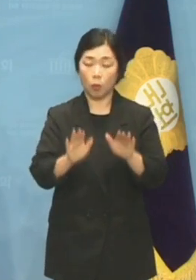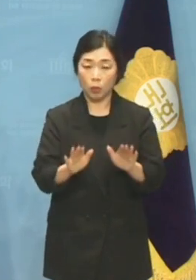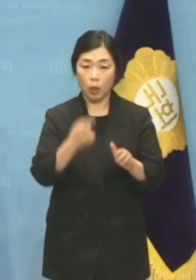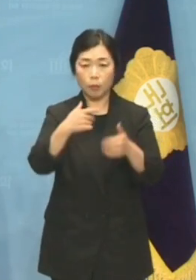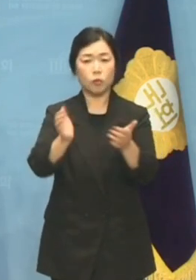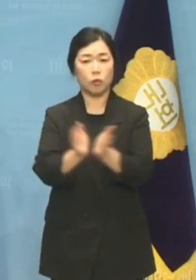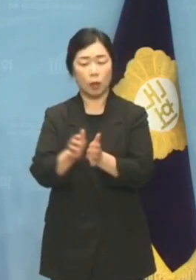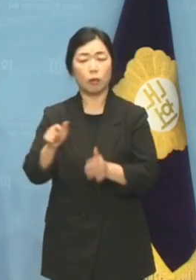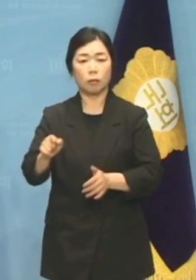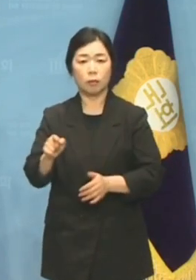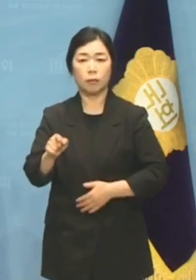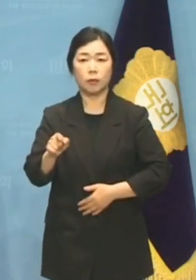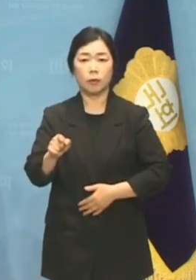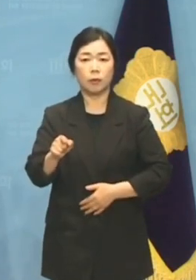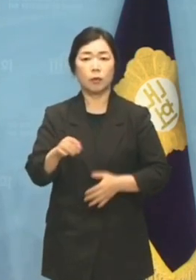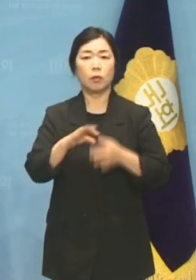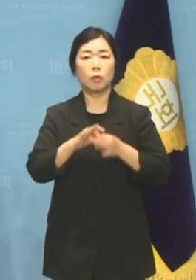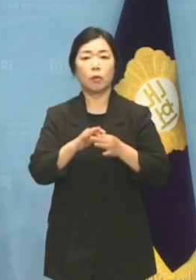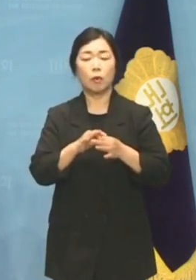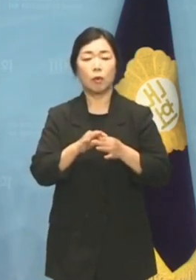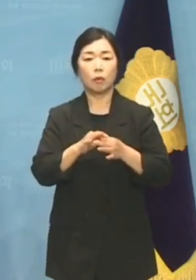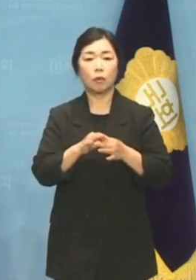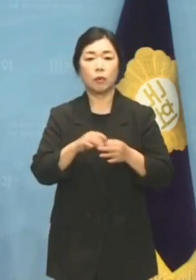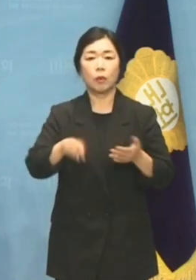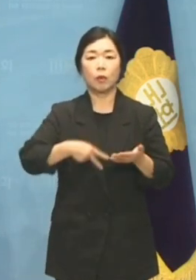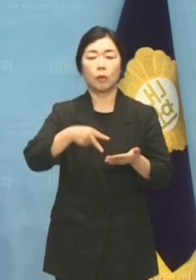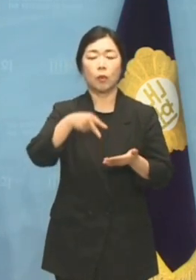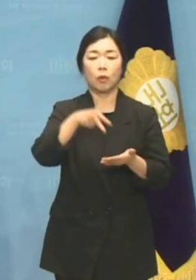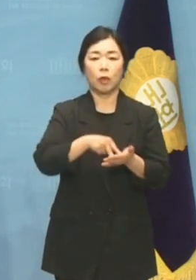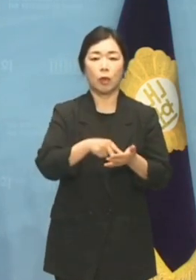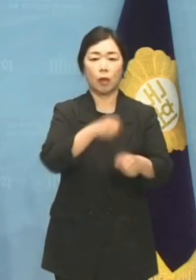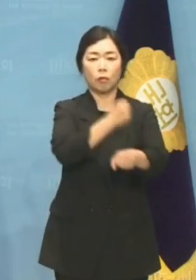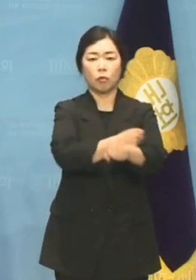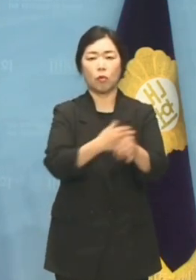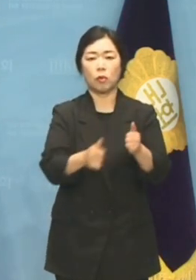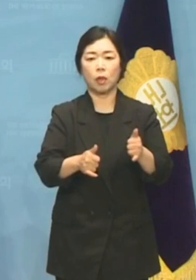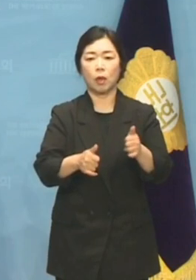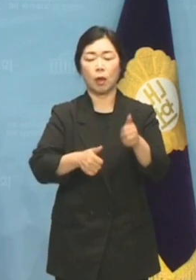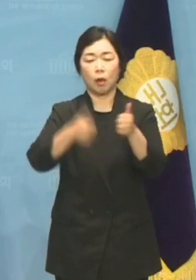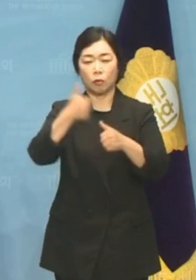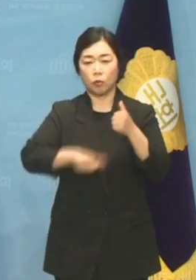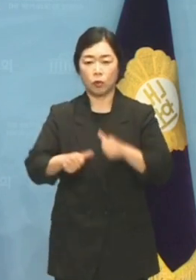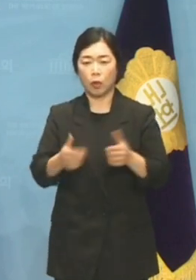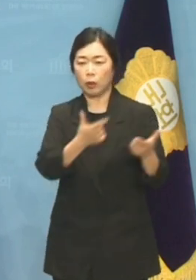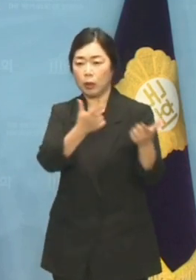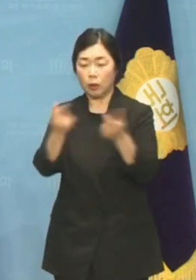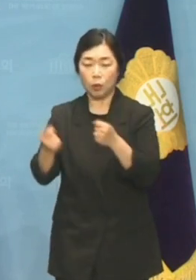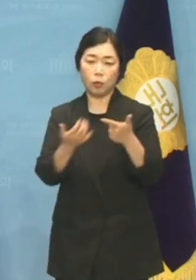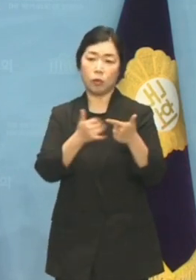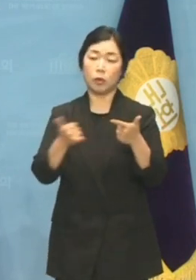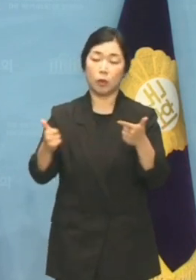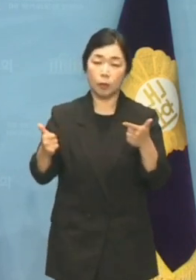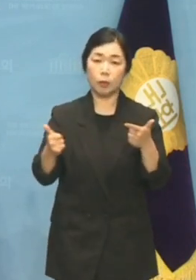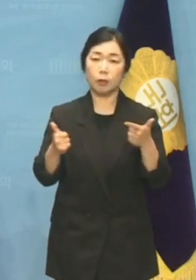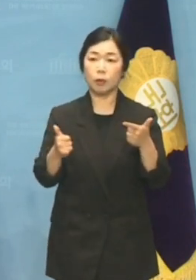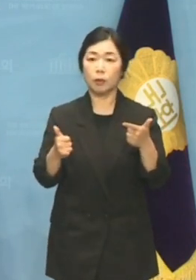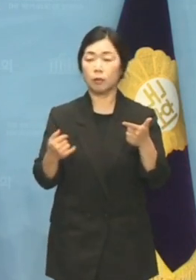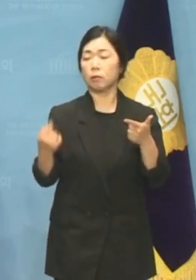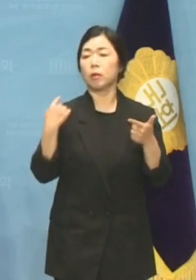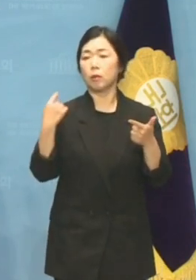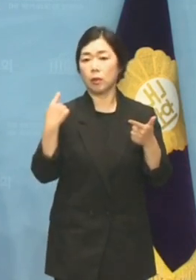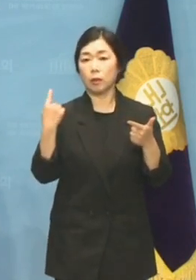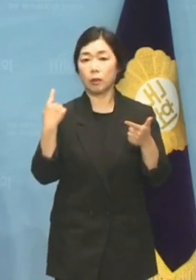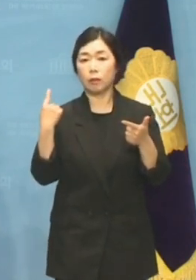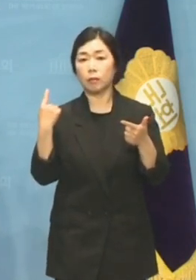오늘 더불어민주당 소속 독립유공자 후손 국회의원 일동 6명이